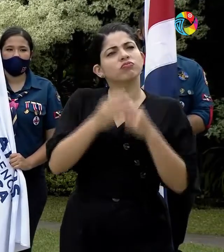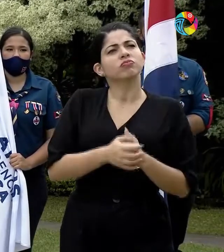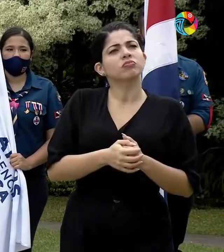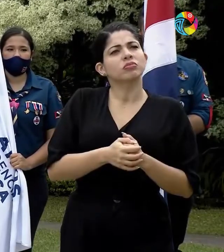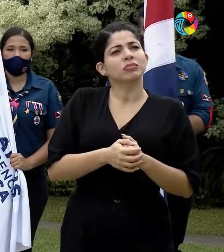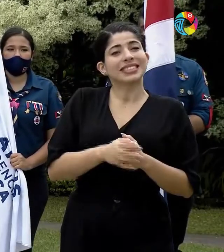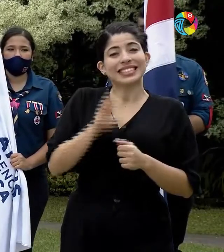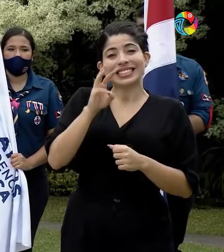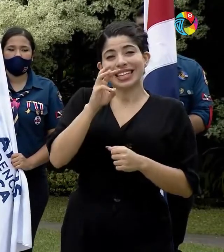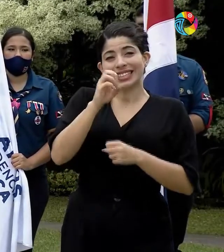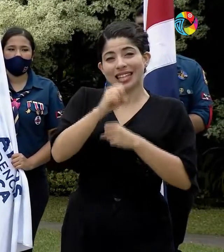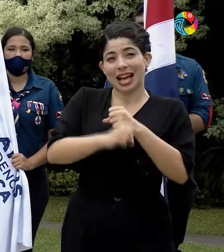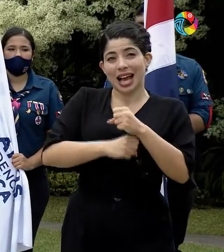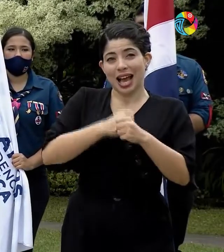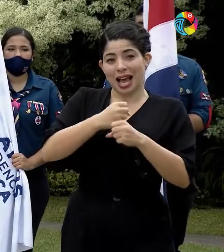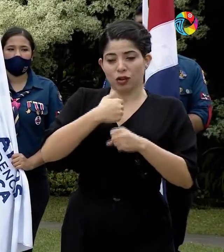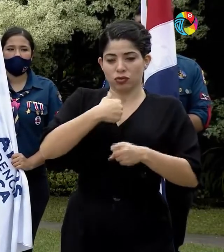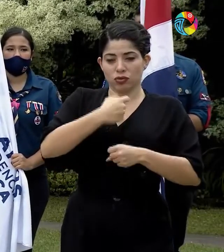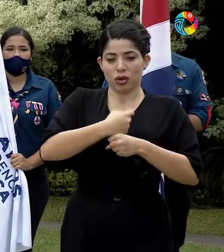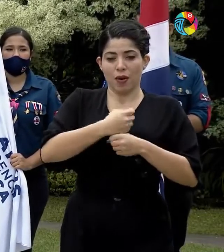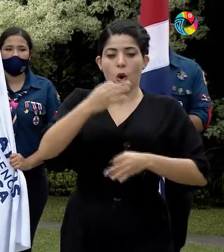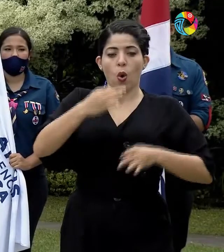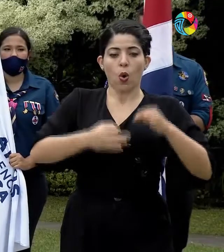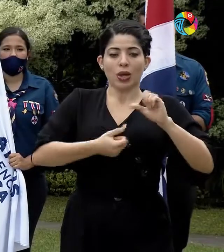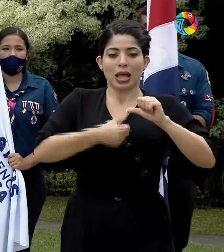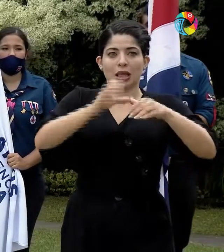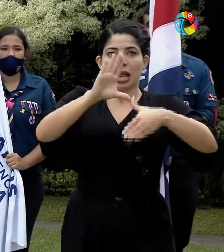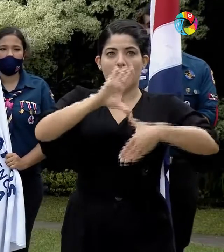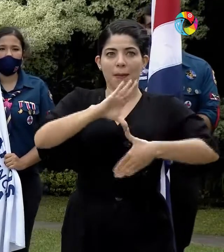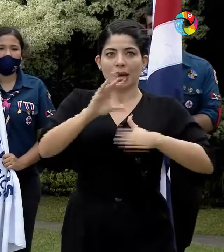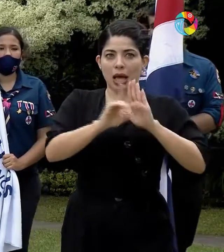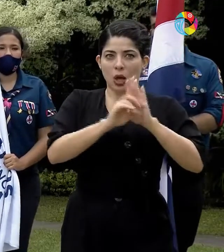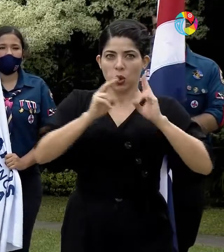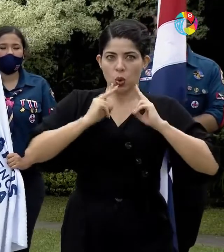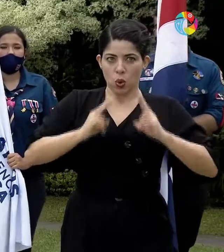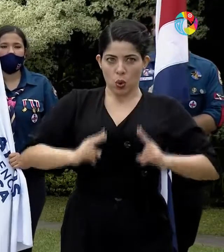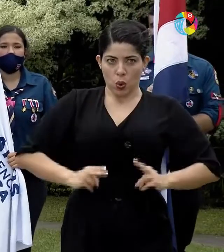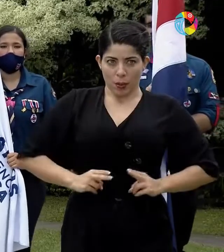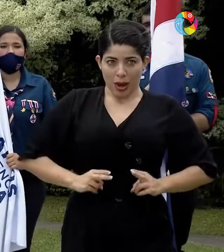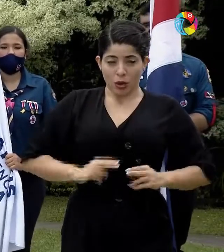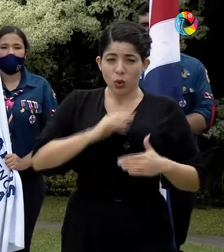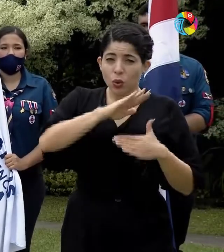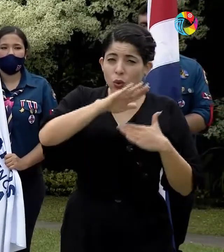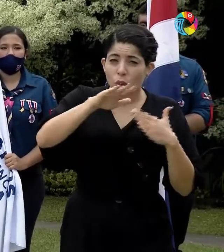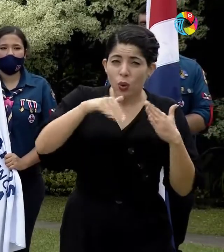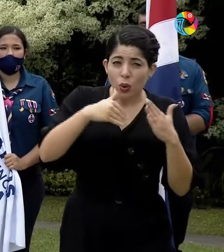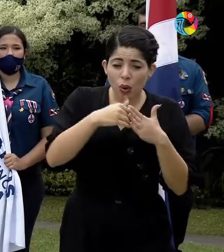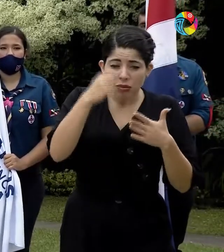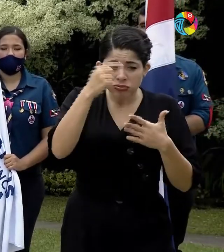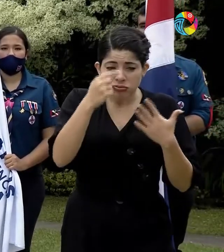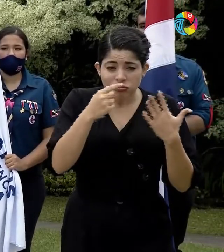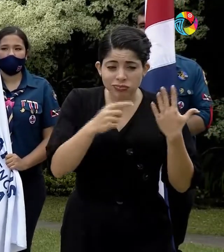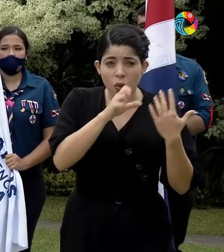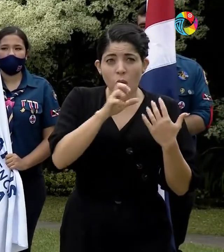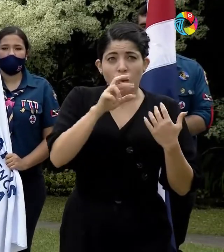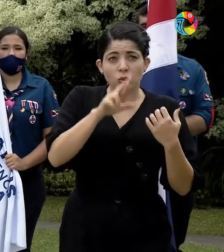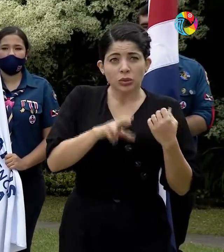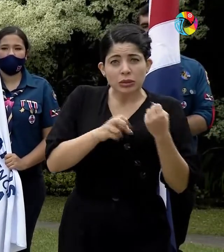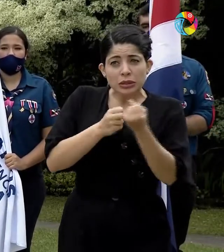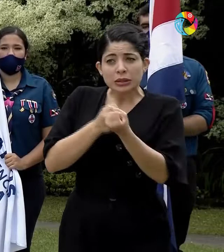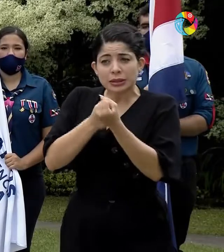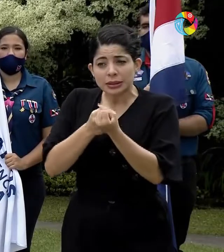Después de 6 años de estar en la Corte Interamericana de Derechos Humanos, todo lo que Costa Rica ha aportado a la